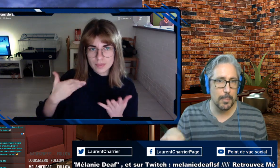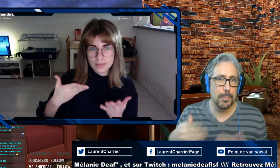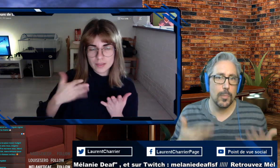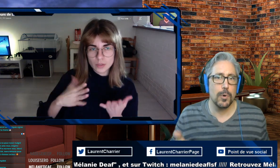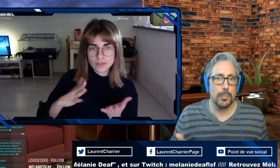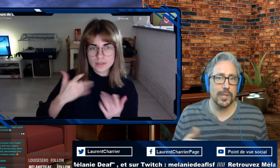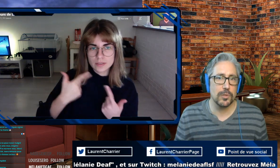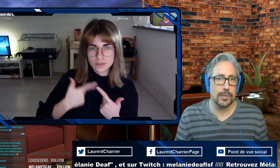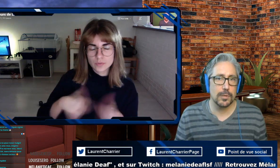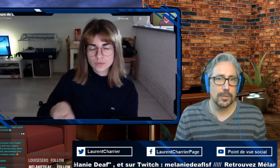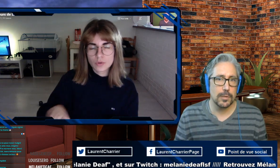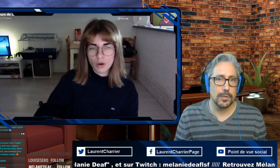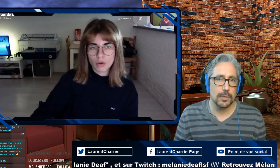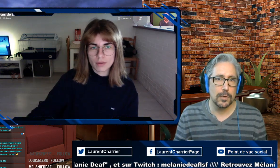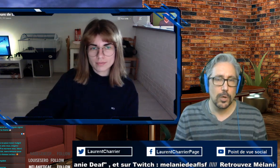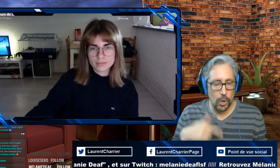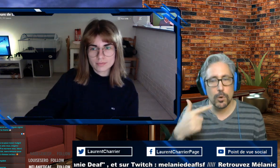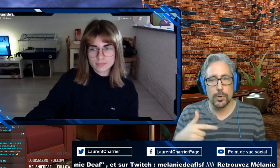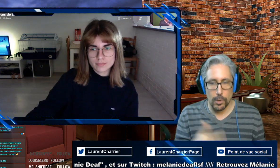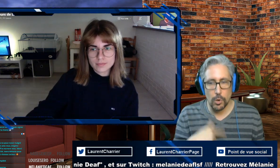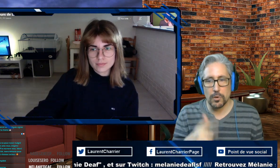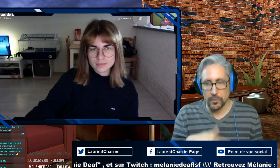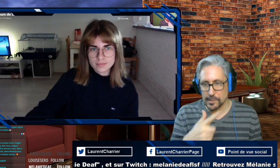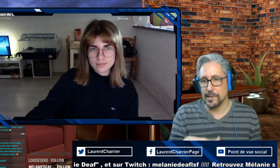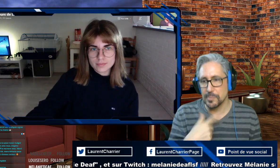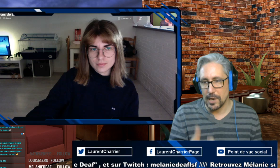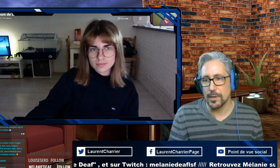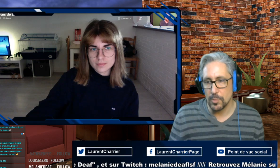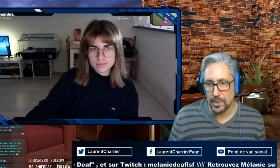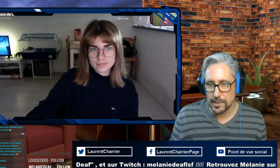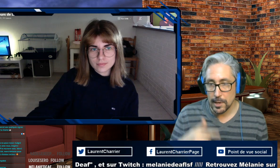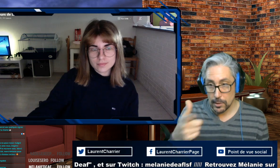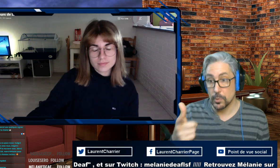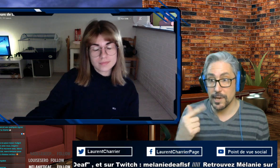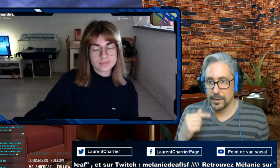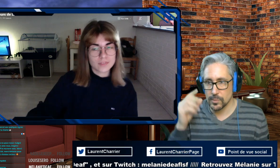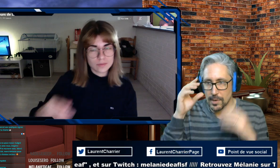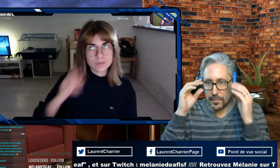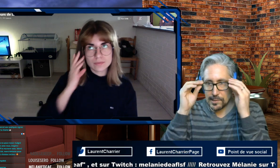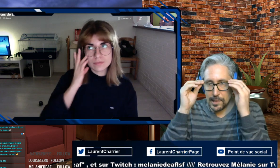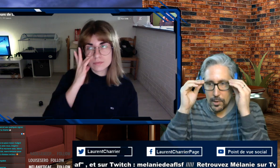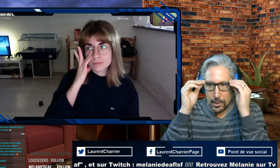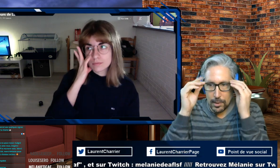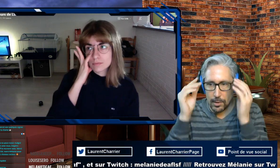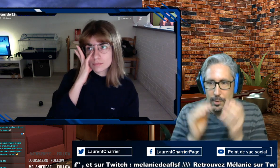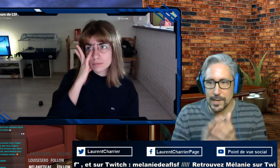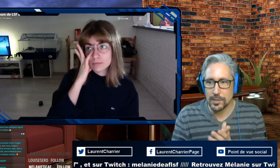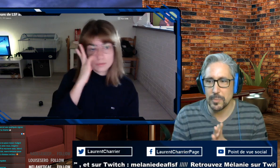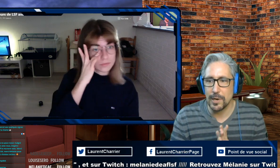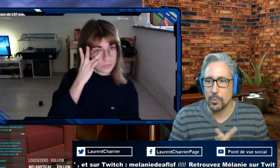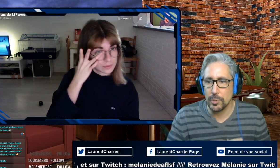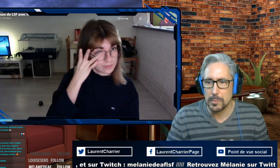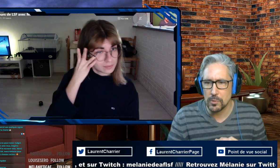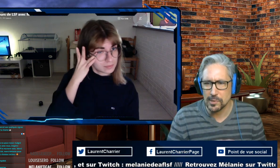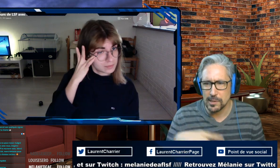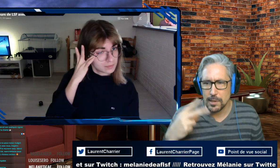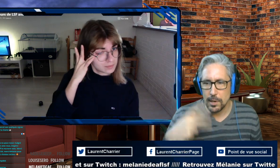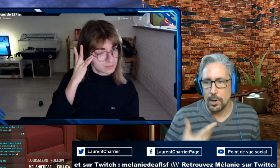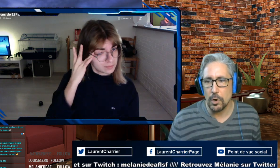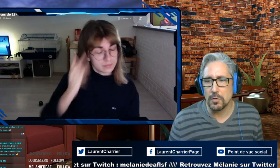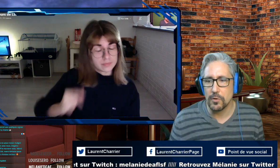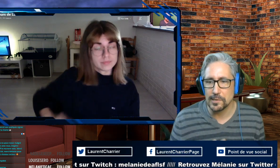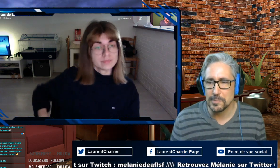Langage, Maintenant, c'est maintenant. devenu langue. Langue française parlée complétée. Donc tu as raison, avant c'était langage parlé complété, maintenant